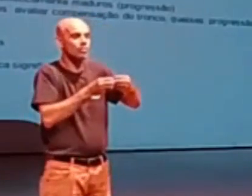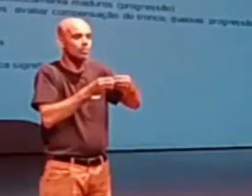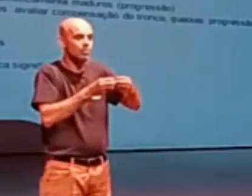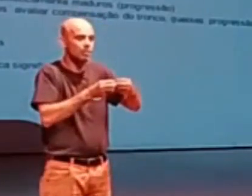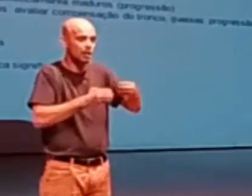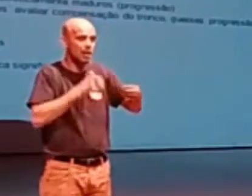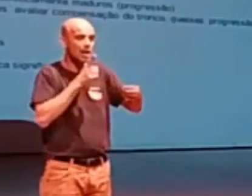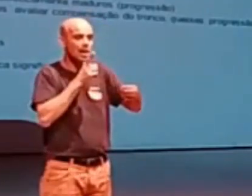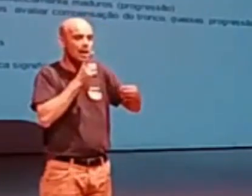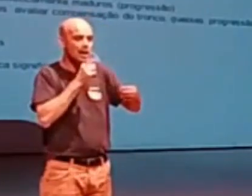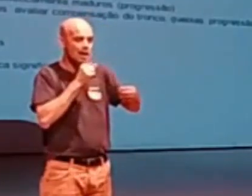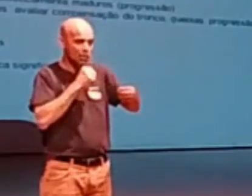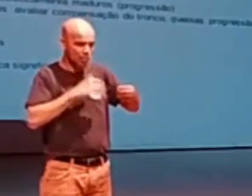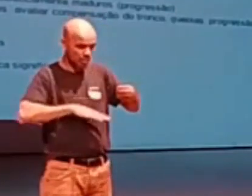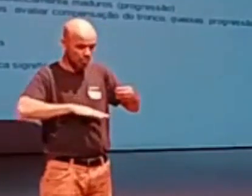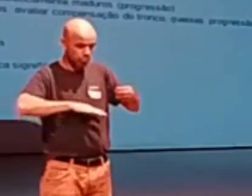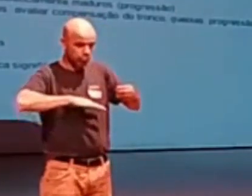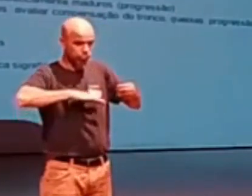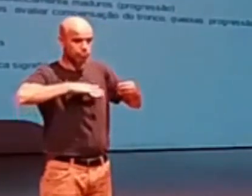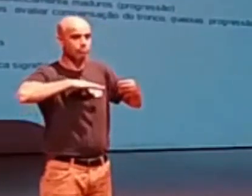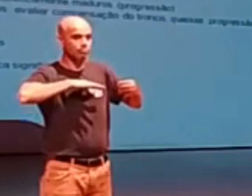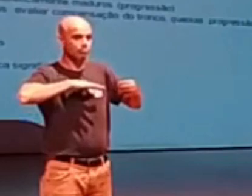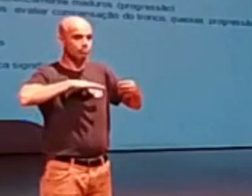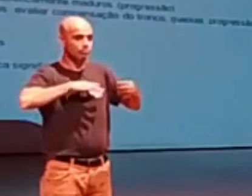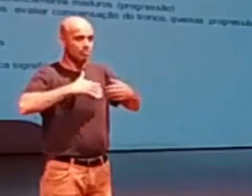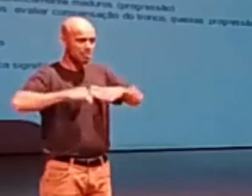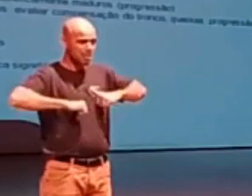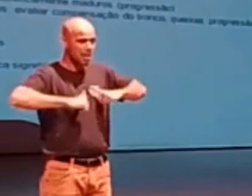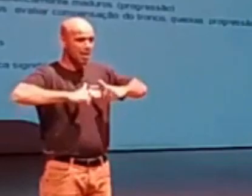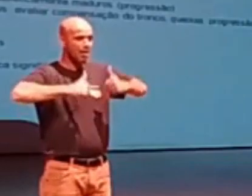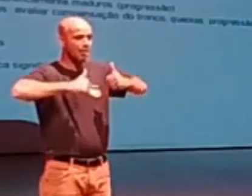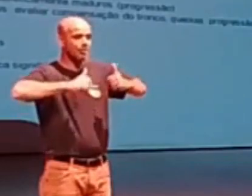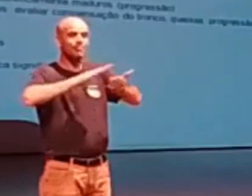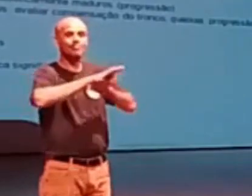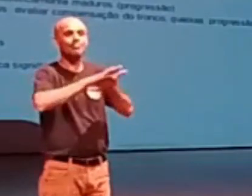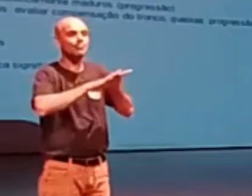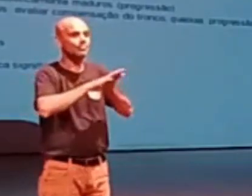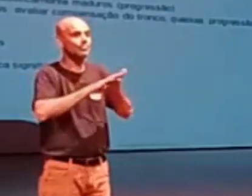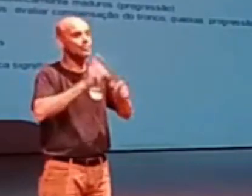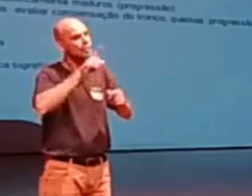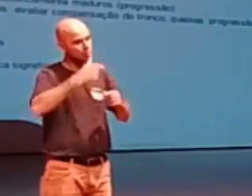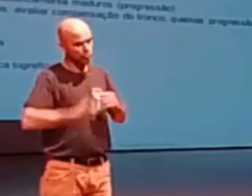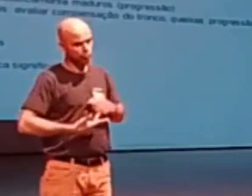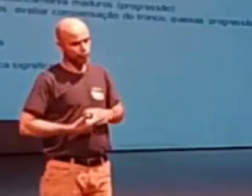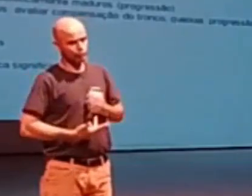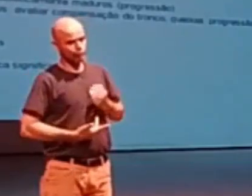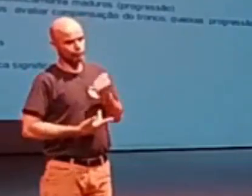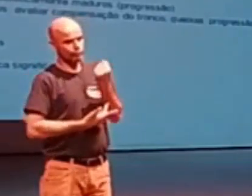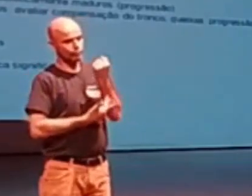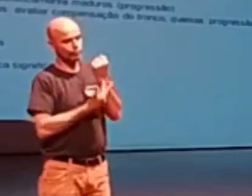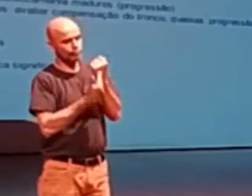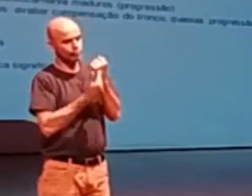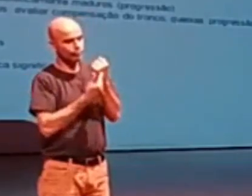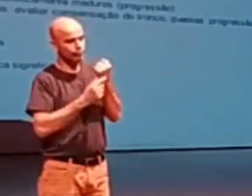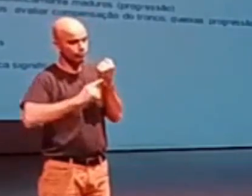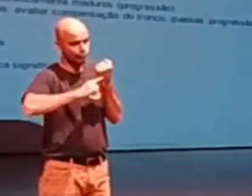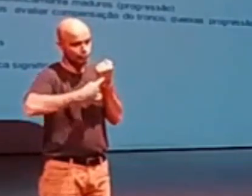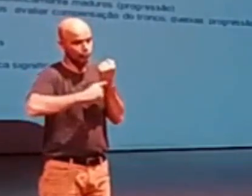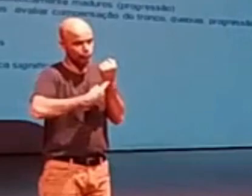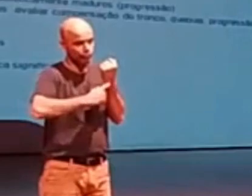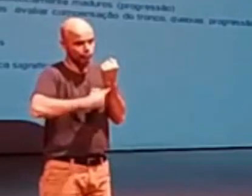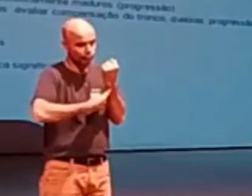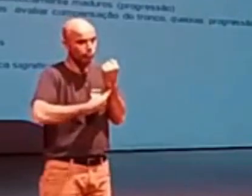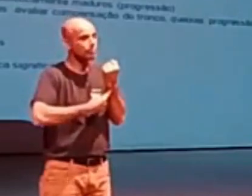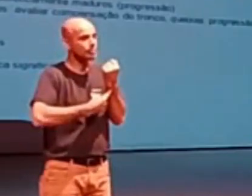para ver se passava, água gelada. E não melhorava com nada. E aí eu resolvi fazer uma cirurgia, realmente aquela do parafuso.